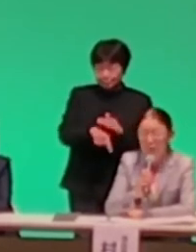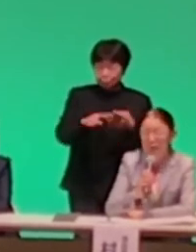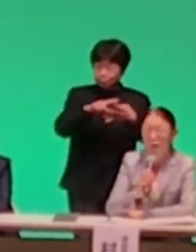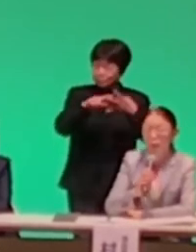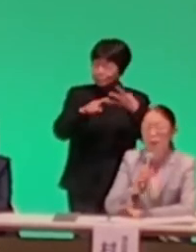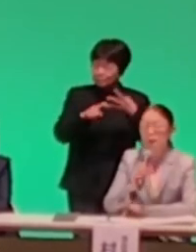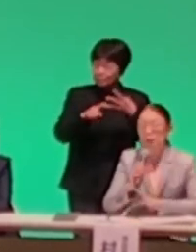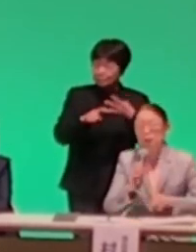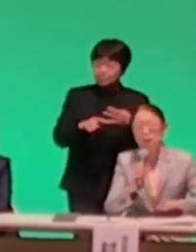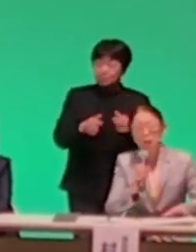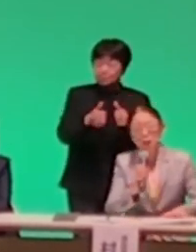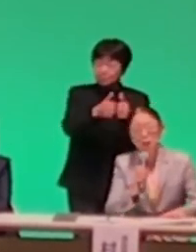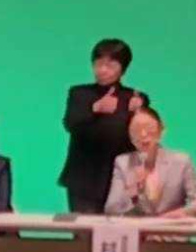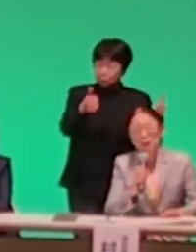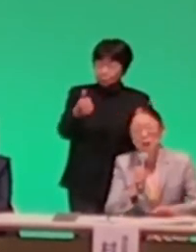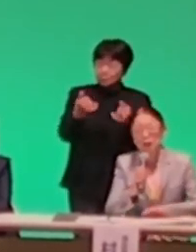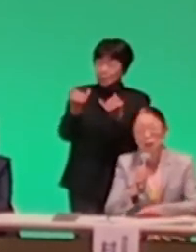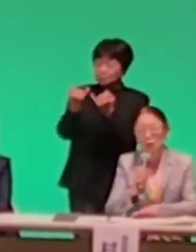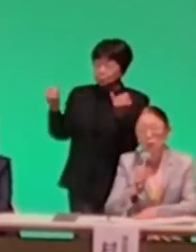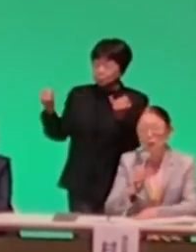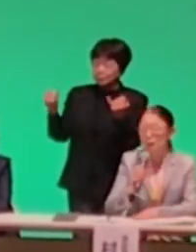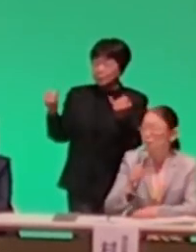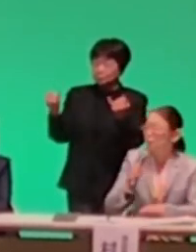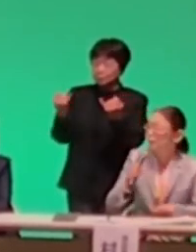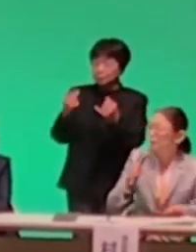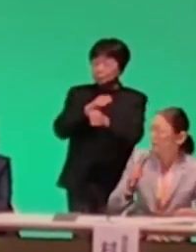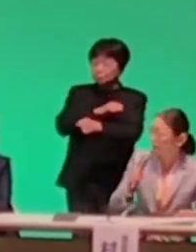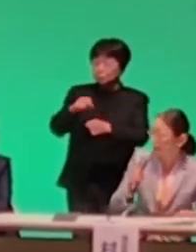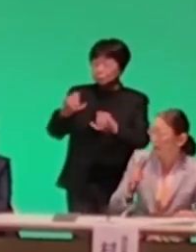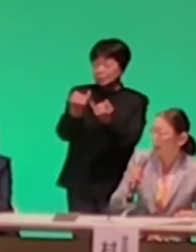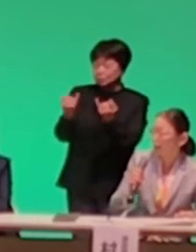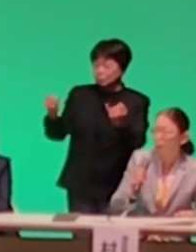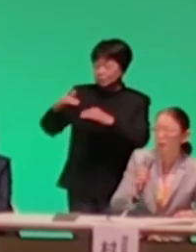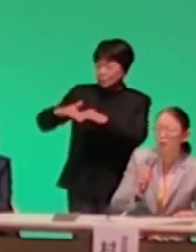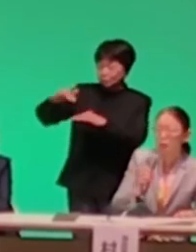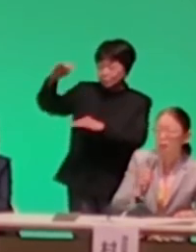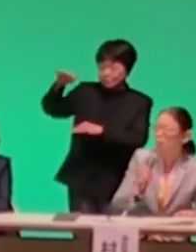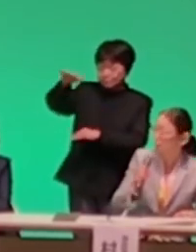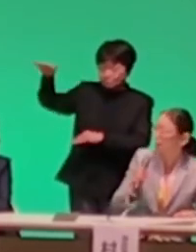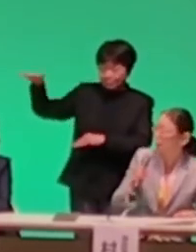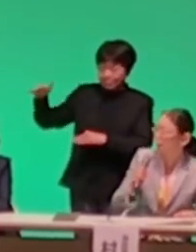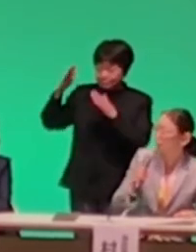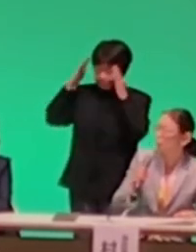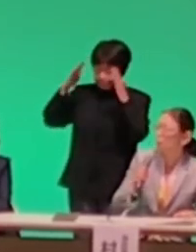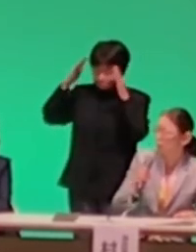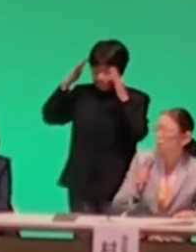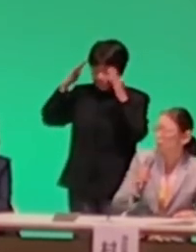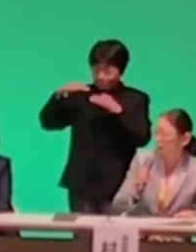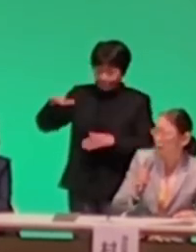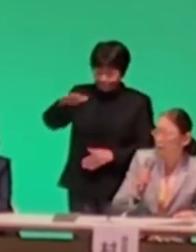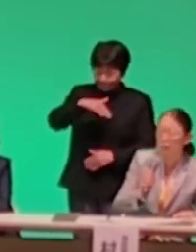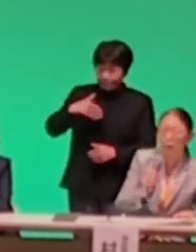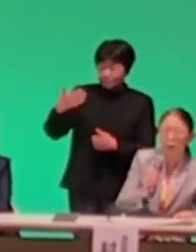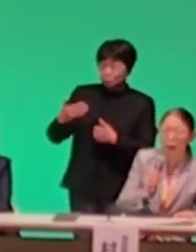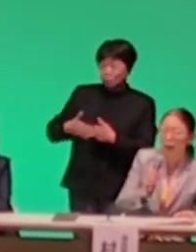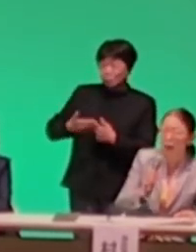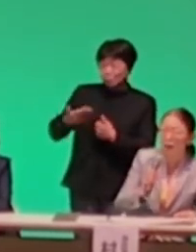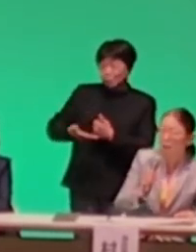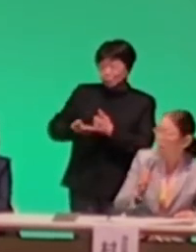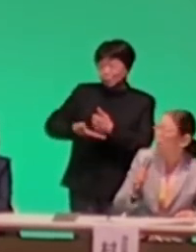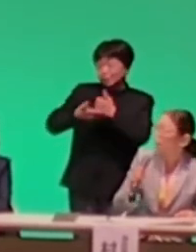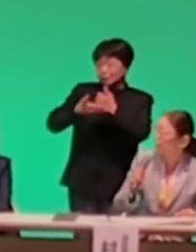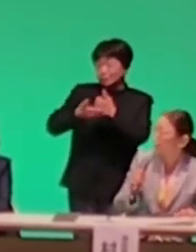まあ、女性も男性もですけど、特に女性の、まあ、先輩たちがやっぱり一生懸命後輩のことを面倒を見てくれた、これ